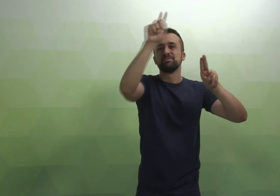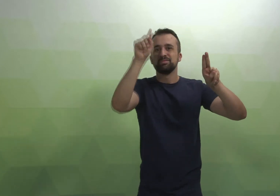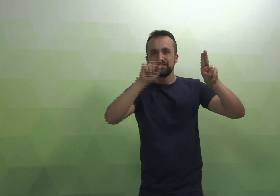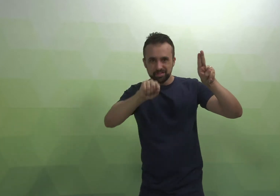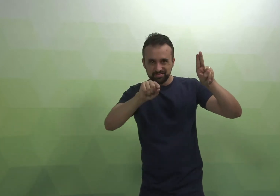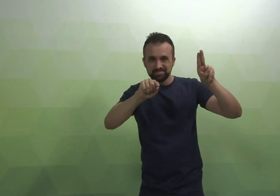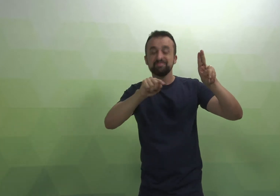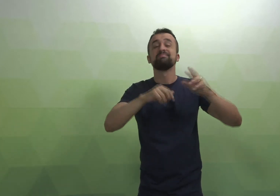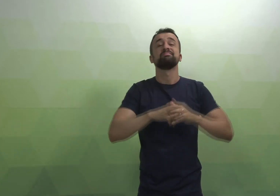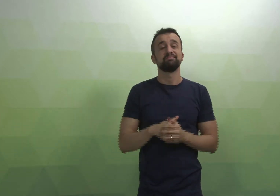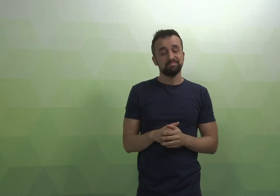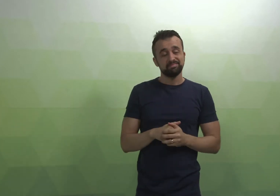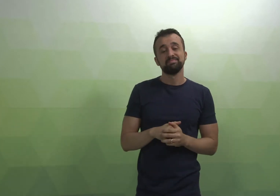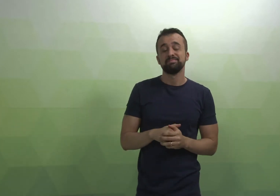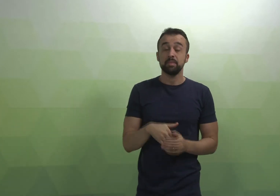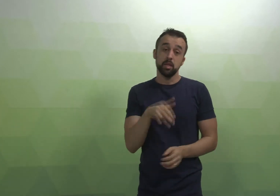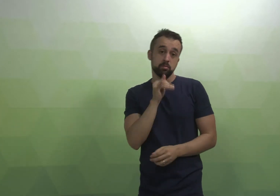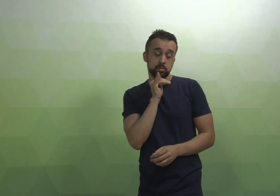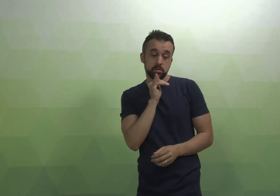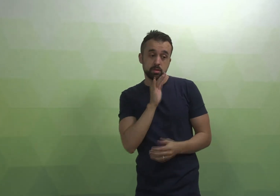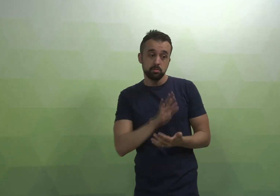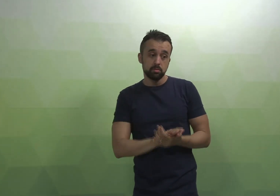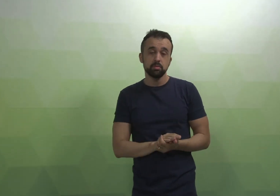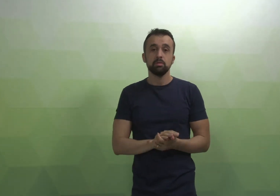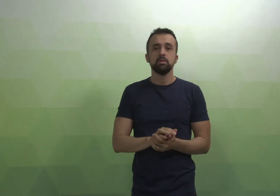pronomes interrogativos.